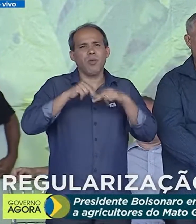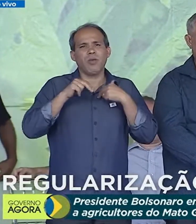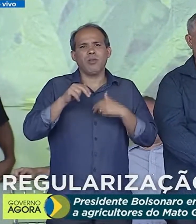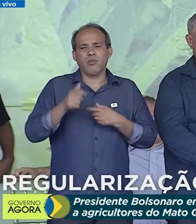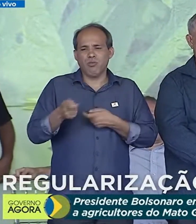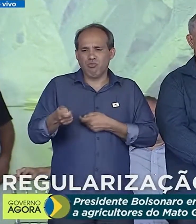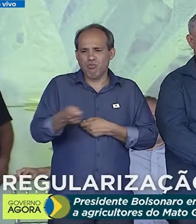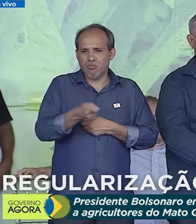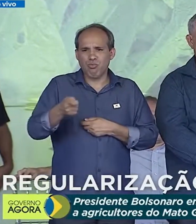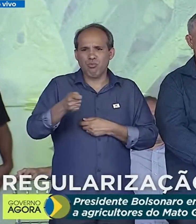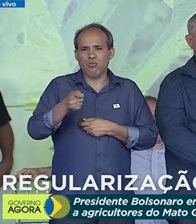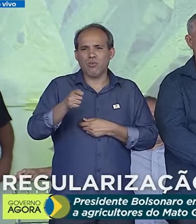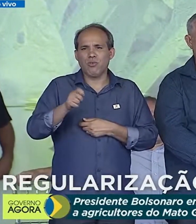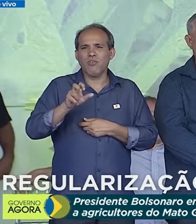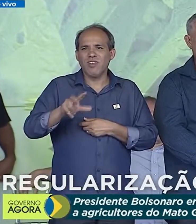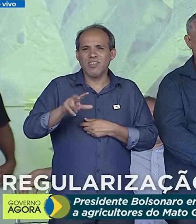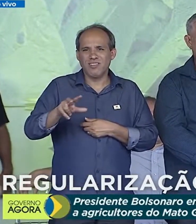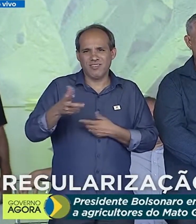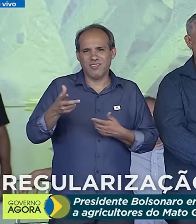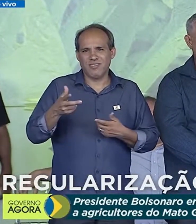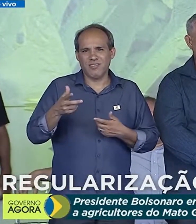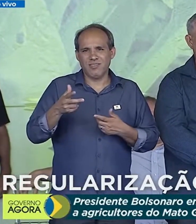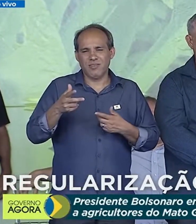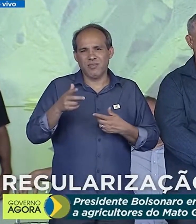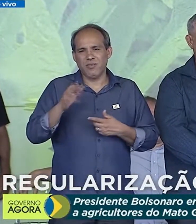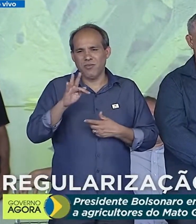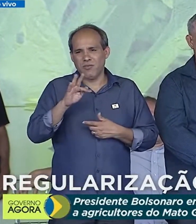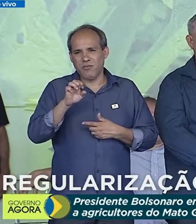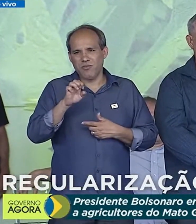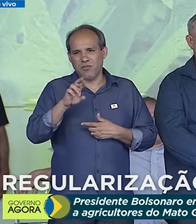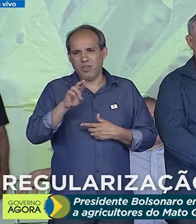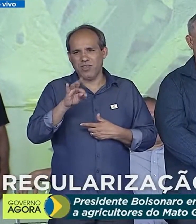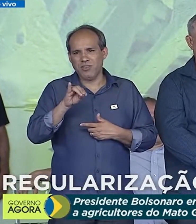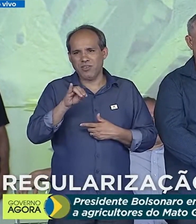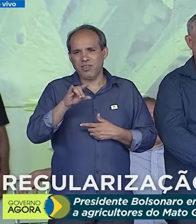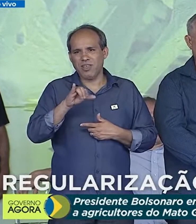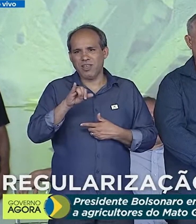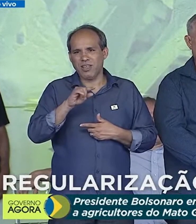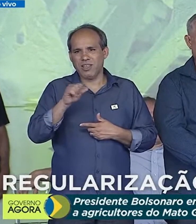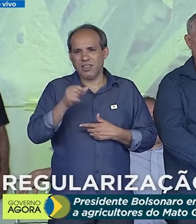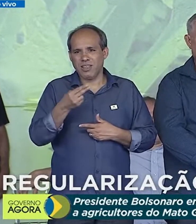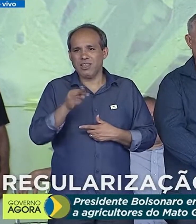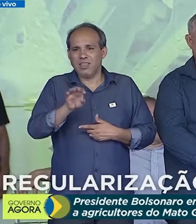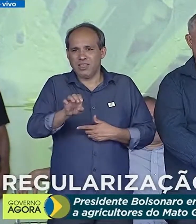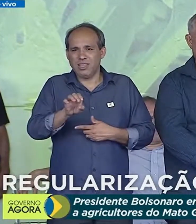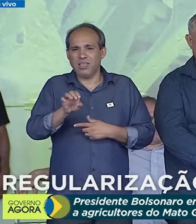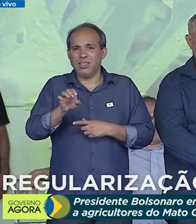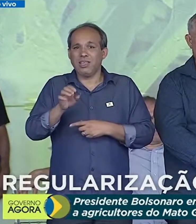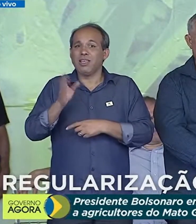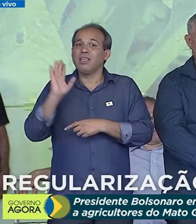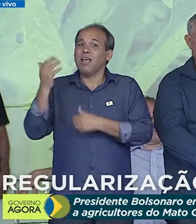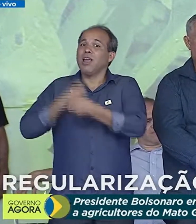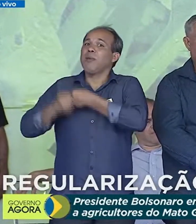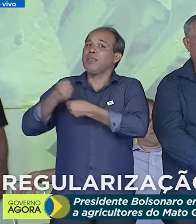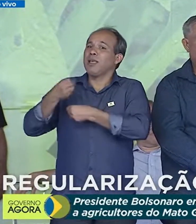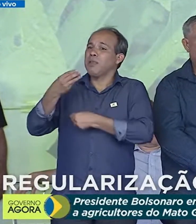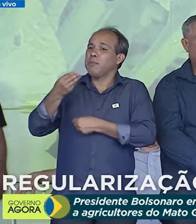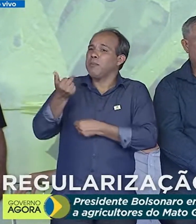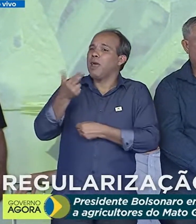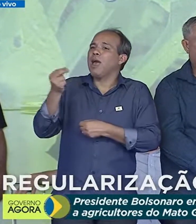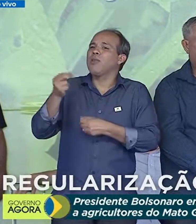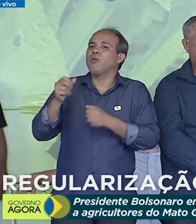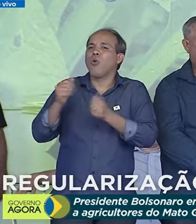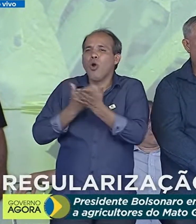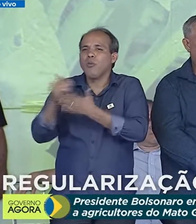fertilizantes. Desde março do ano passado, nós trabalhamos nisso. O problema eclodiu há